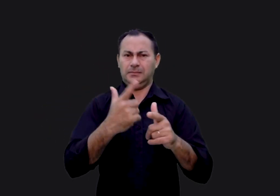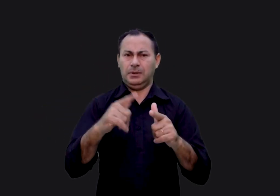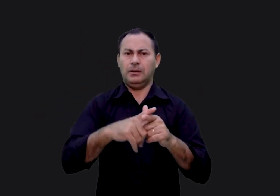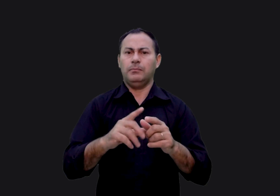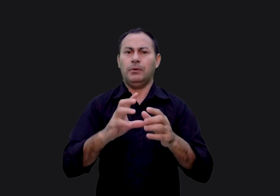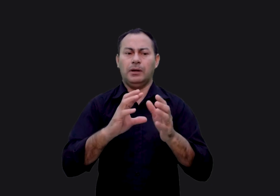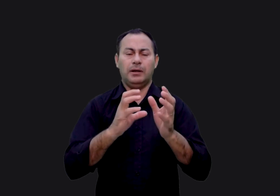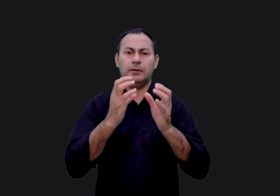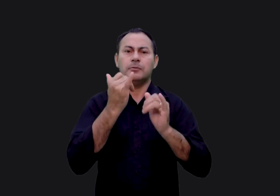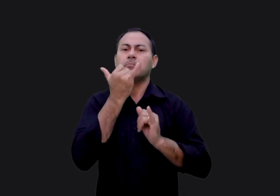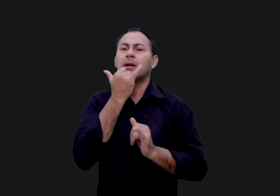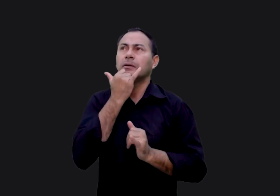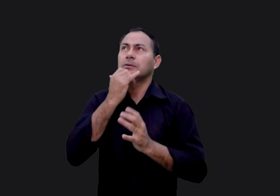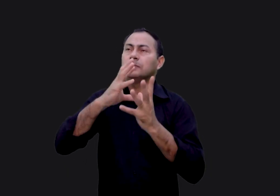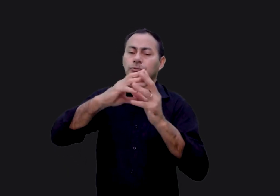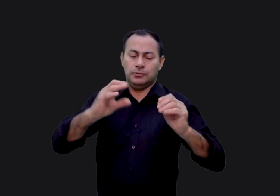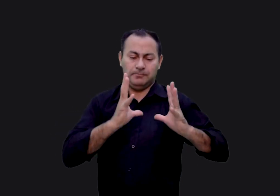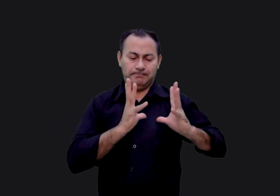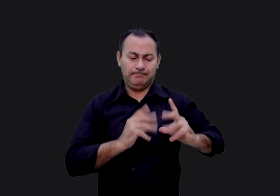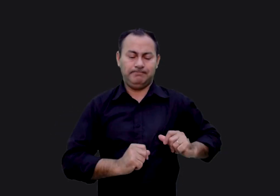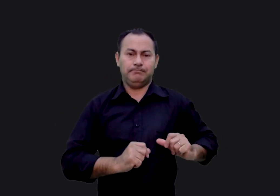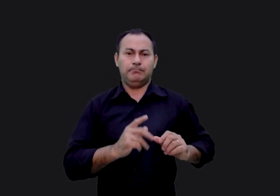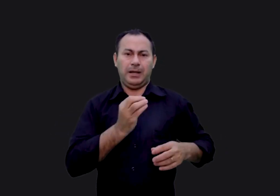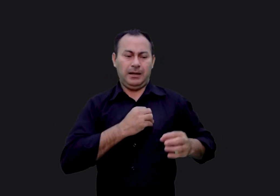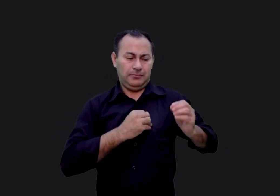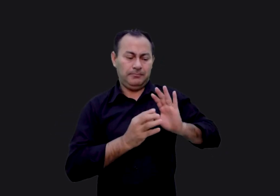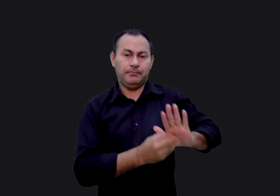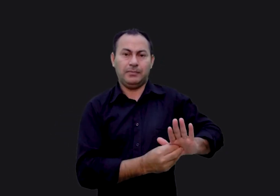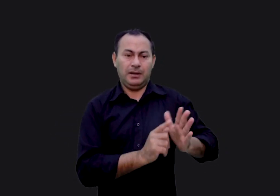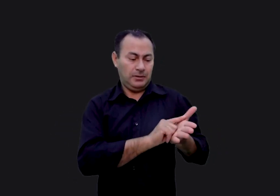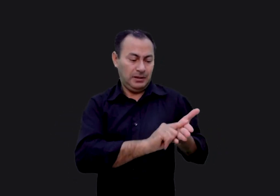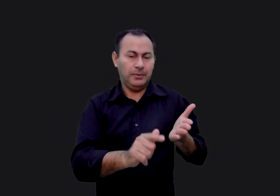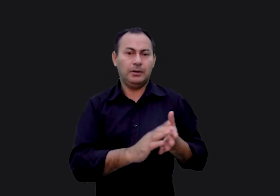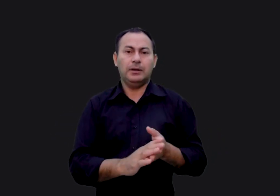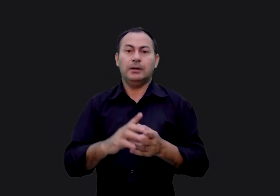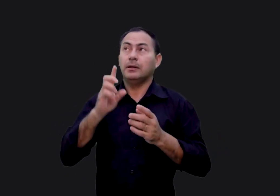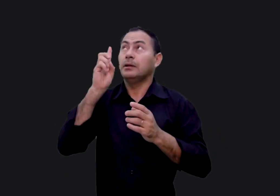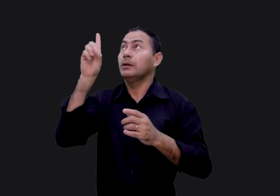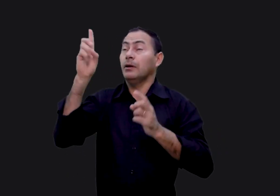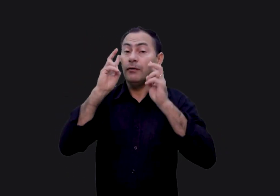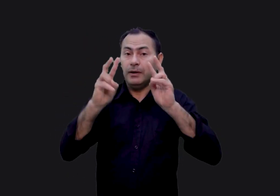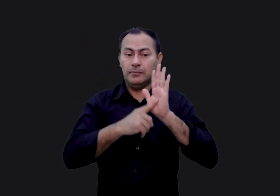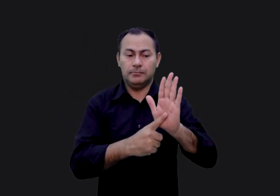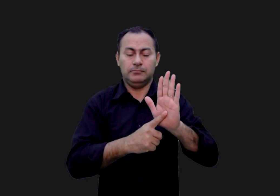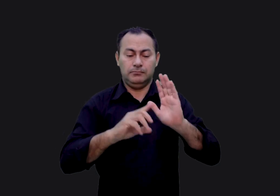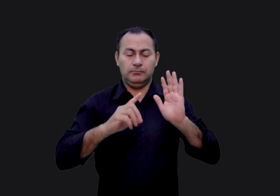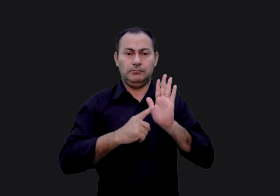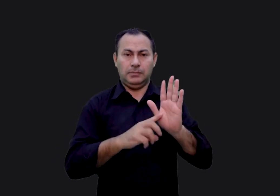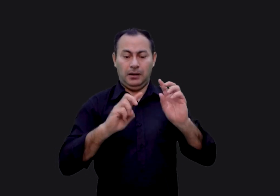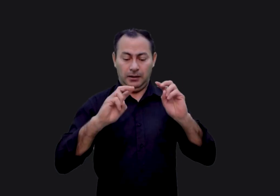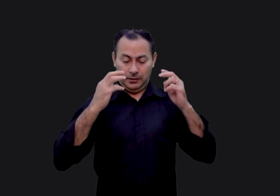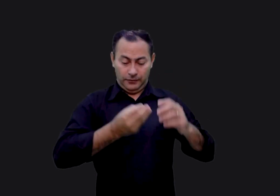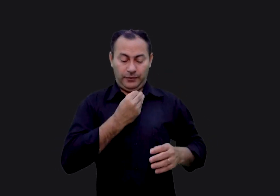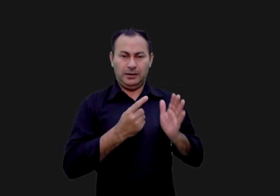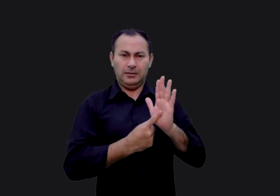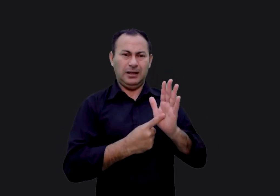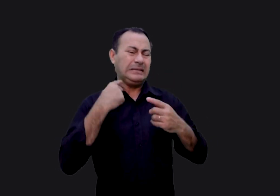justificação remove todas as manchas do pecado. Quando Deus olha para a capa que representa a sua vida, e ela está toda suja